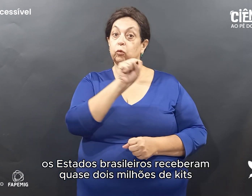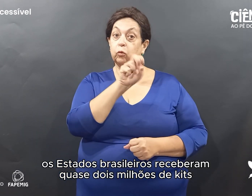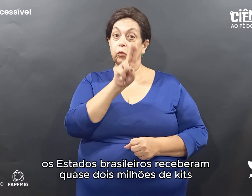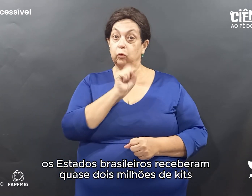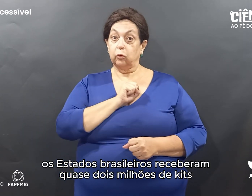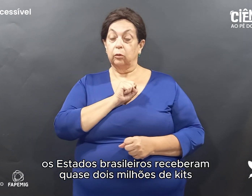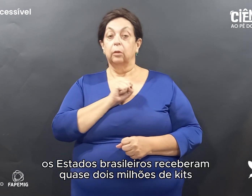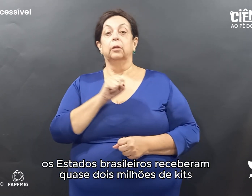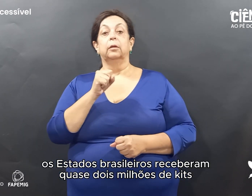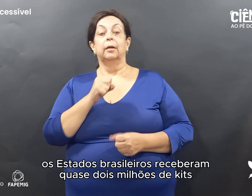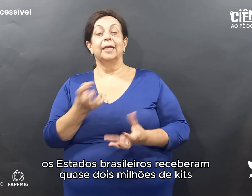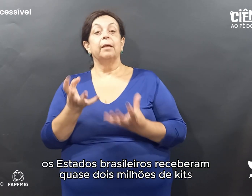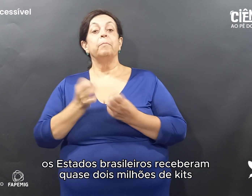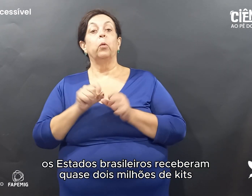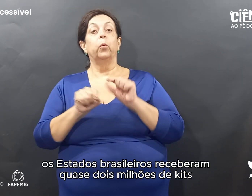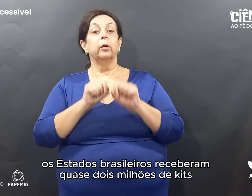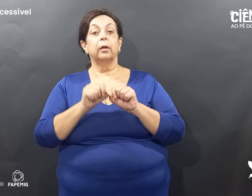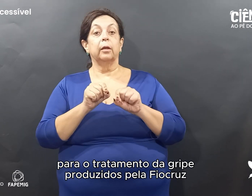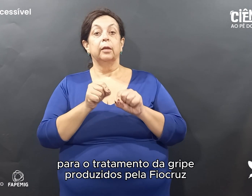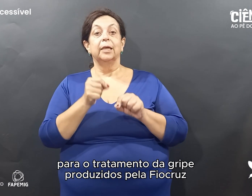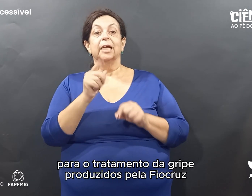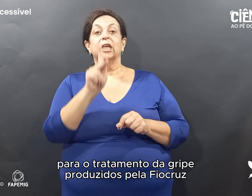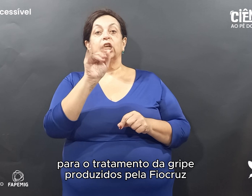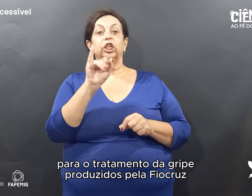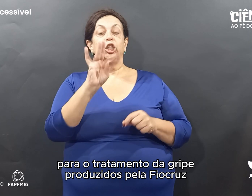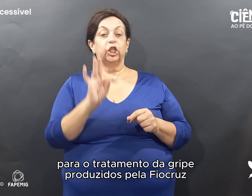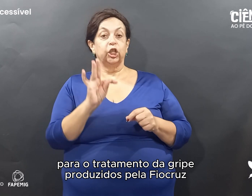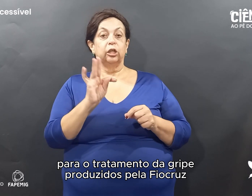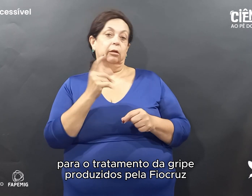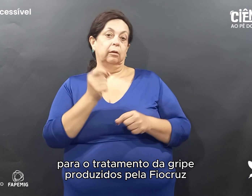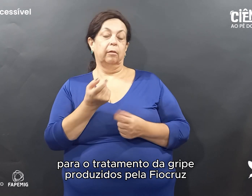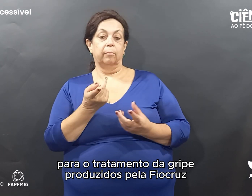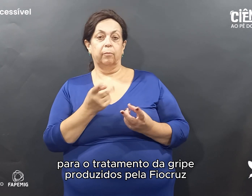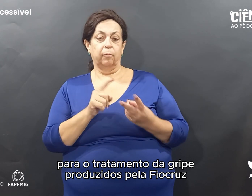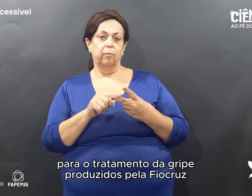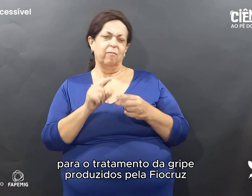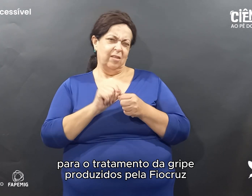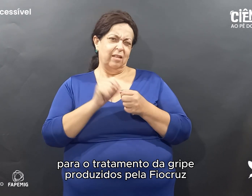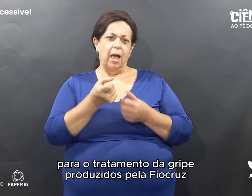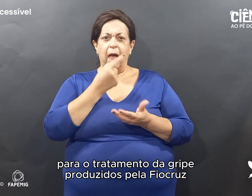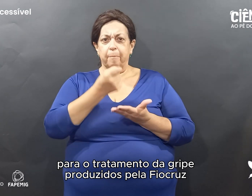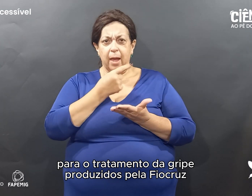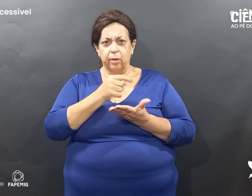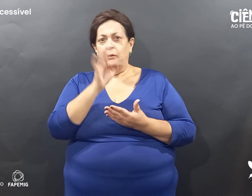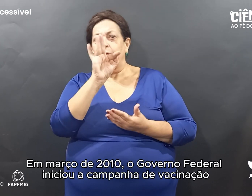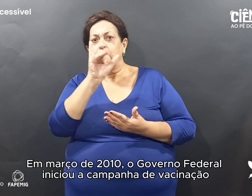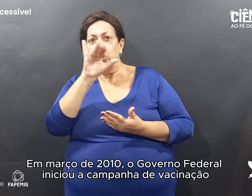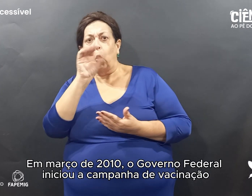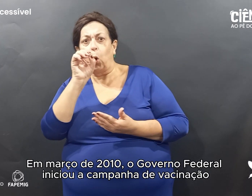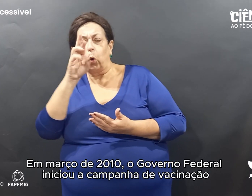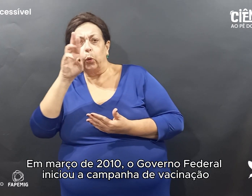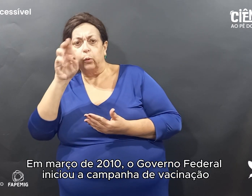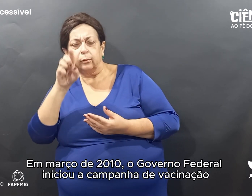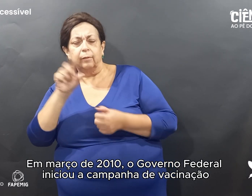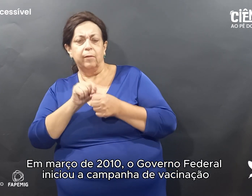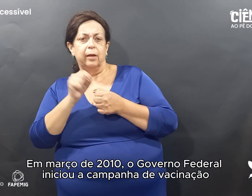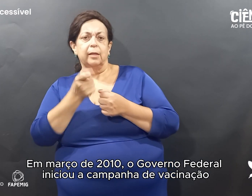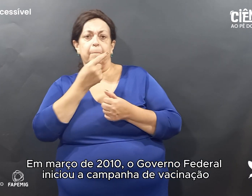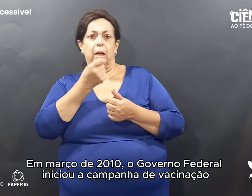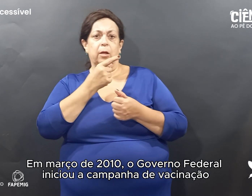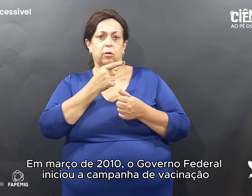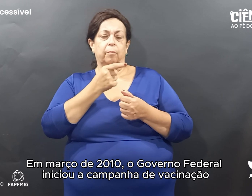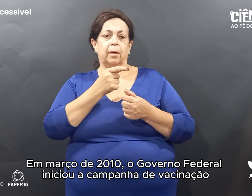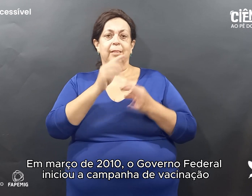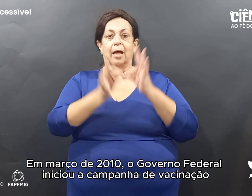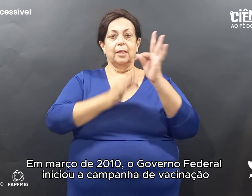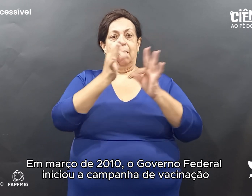brasileiros receberam quase 2 milhões de kits para o tratamento da gripe, produzidos pela Fiocruz. Em março de 2010,